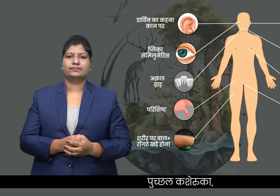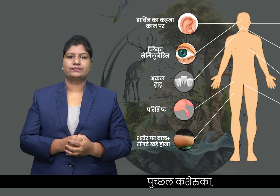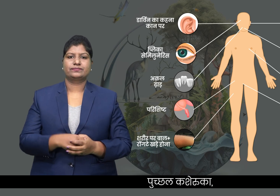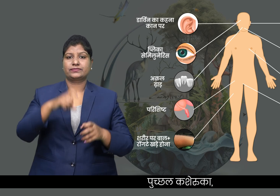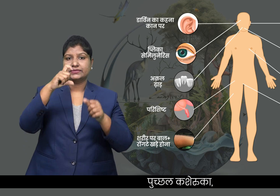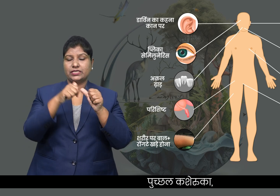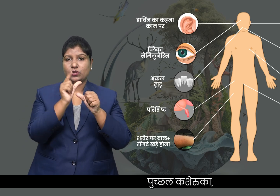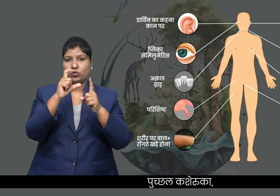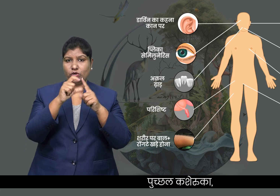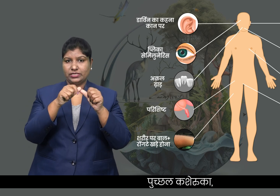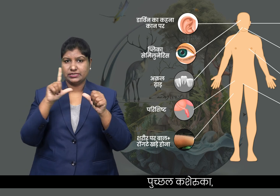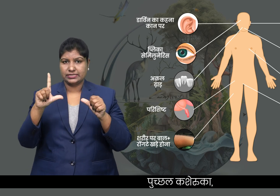पुच्छल कशेरुका,